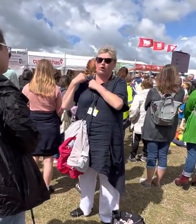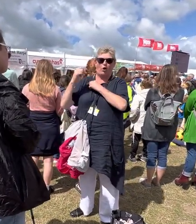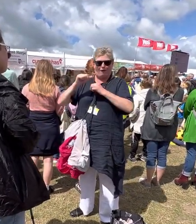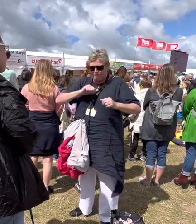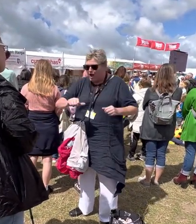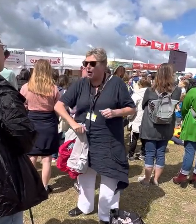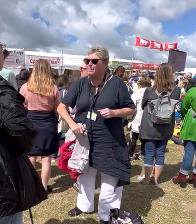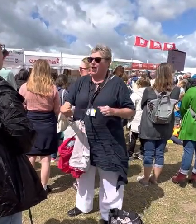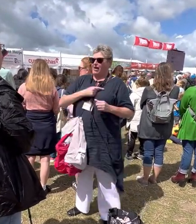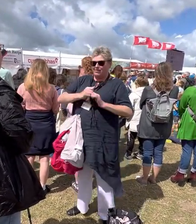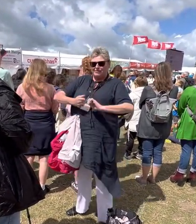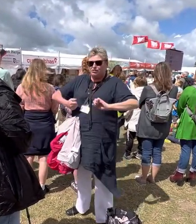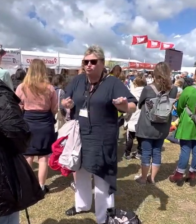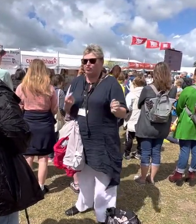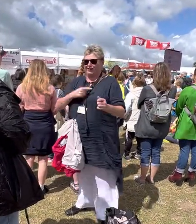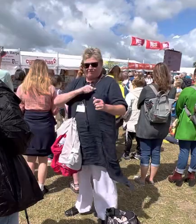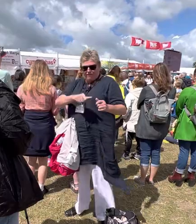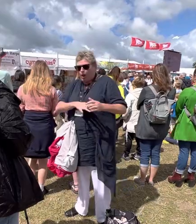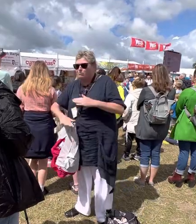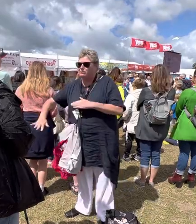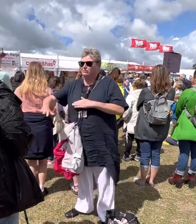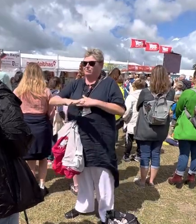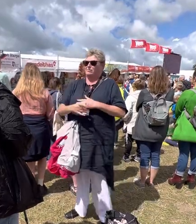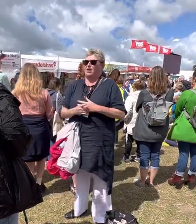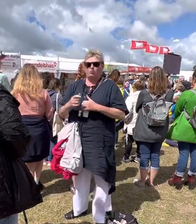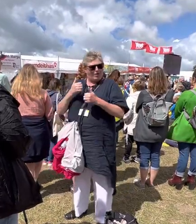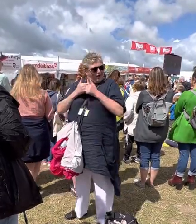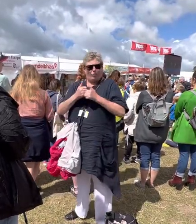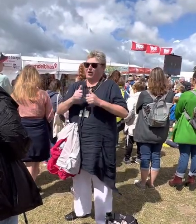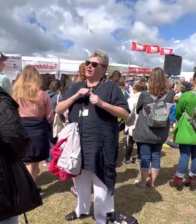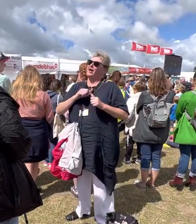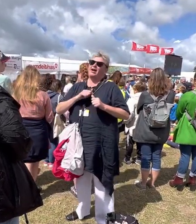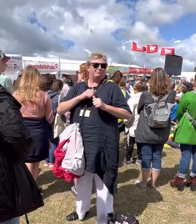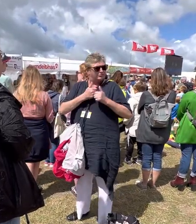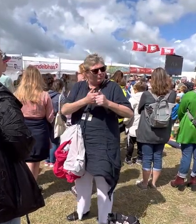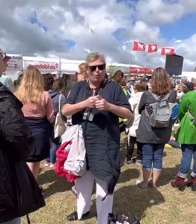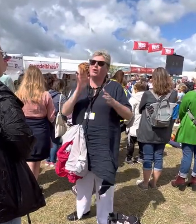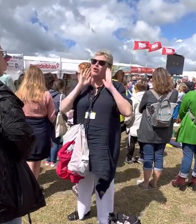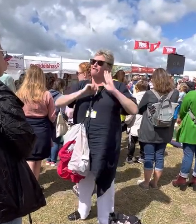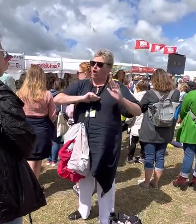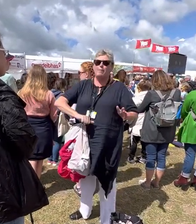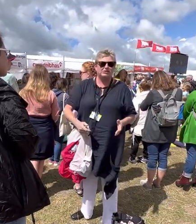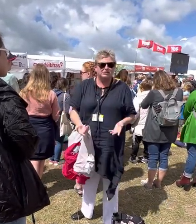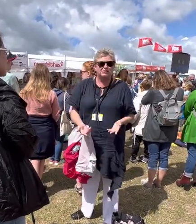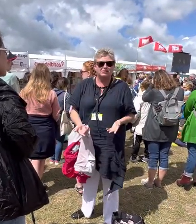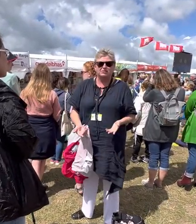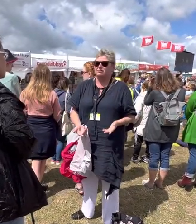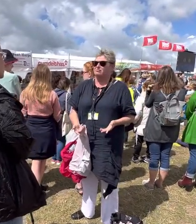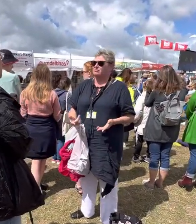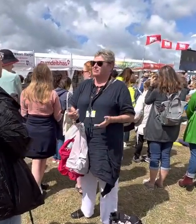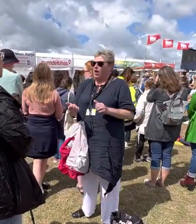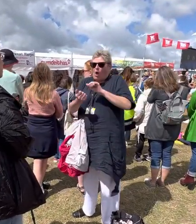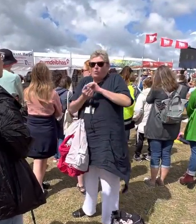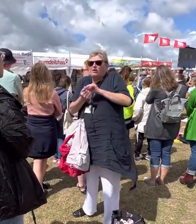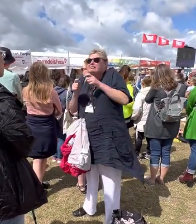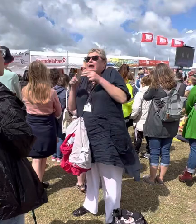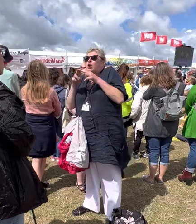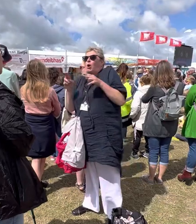a'r diwydiant amaeth, ac mae'n cefnogi ein ffermwyr ifanc. Mae perchnogion ail dai yn newid enwau